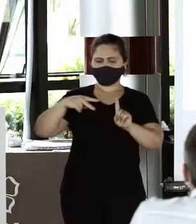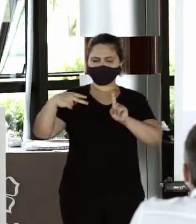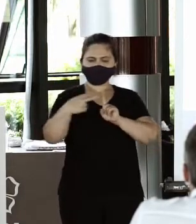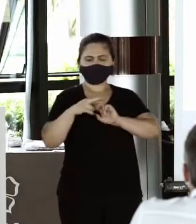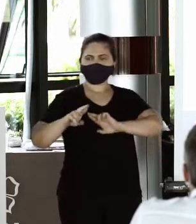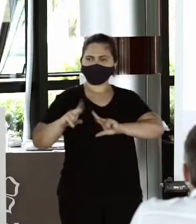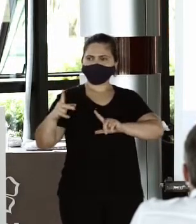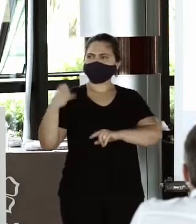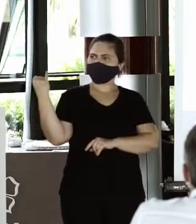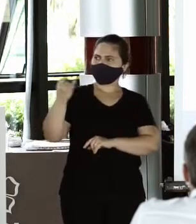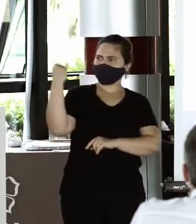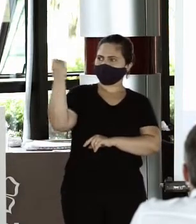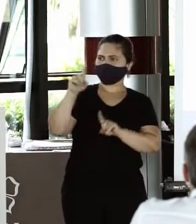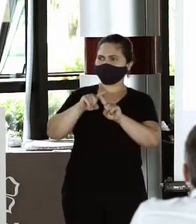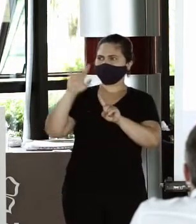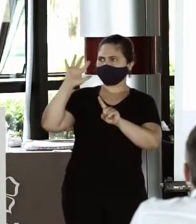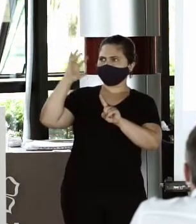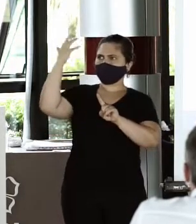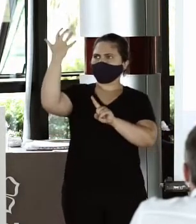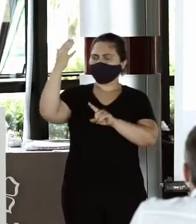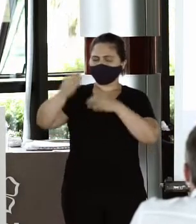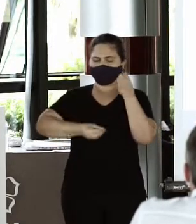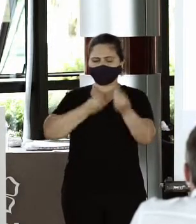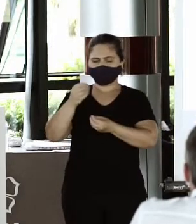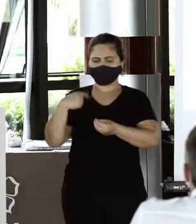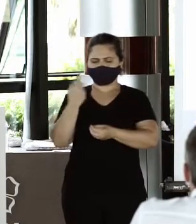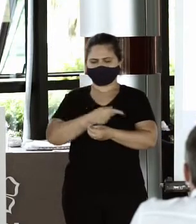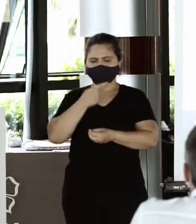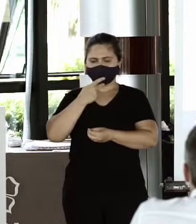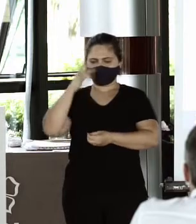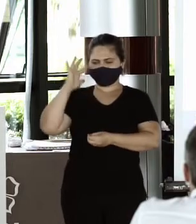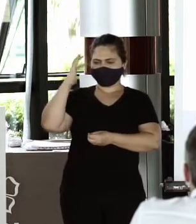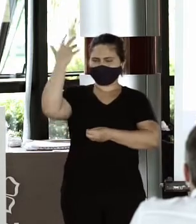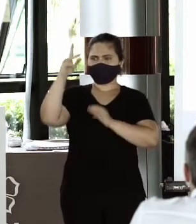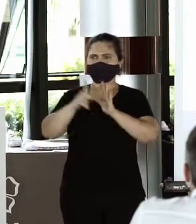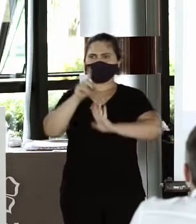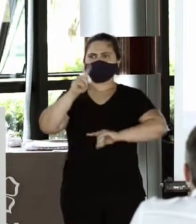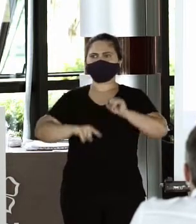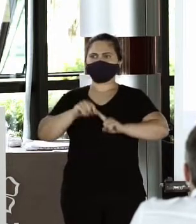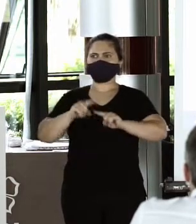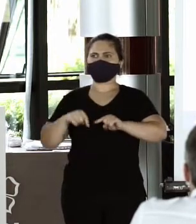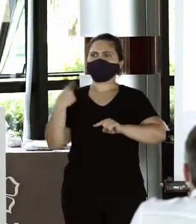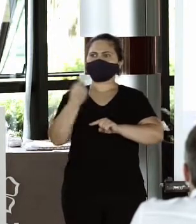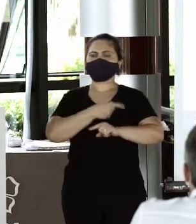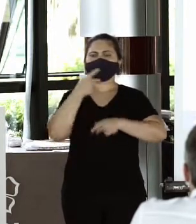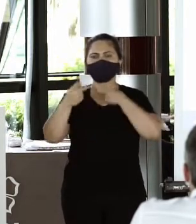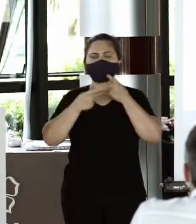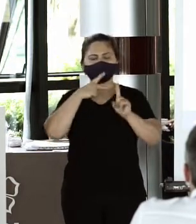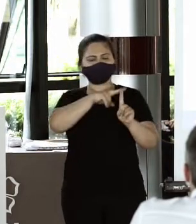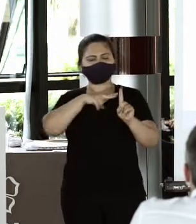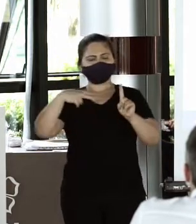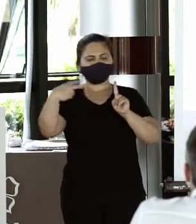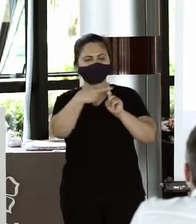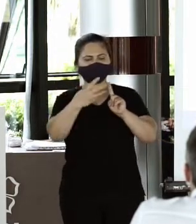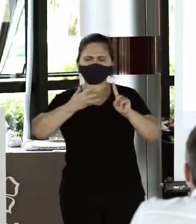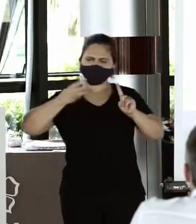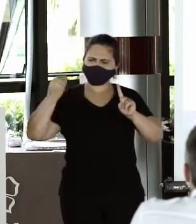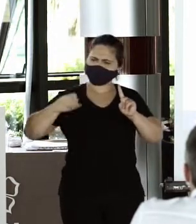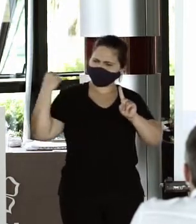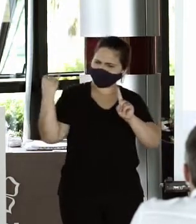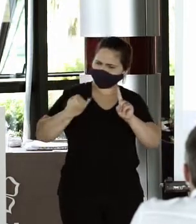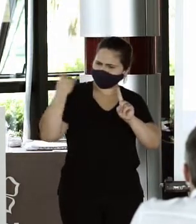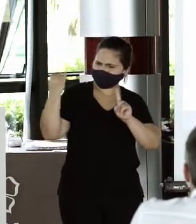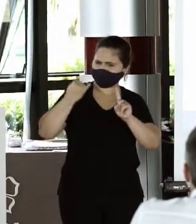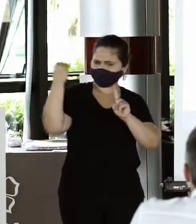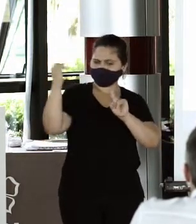bem importante é a resolução. Então, quando a gente está falando sobre a resolução do equipamento, a gente está falando de um aspecto muito